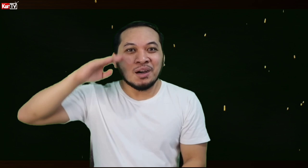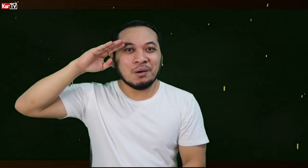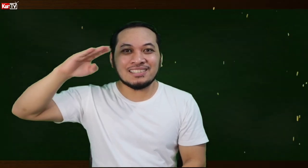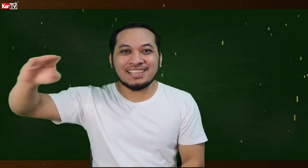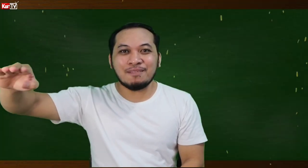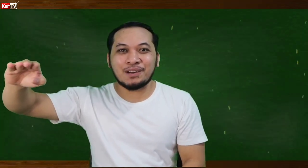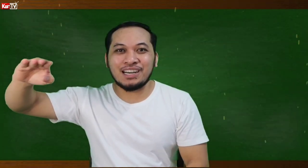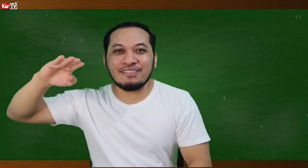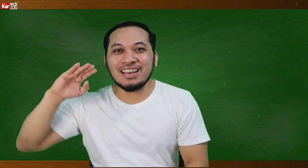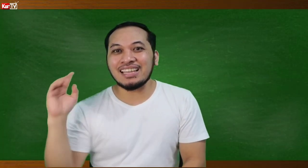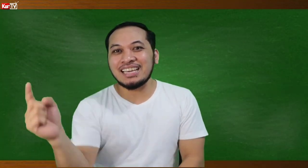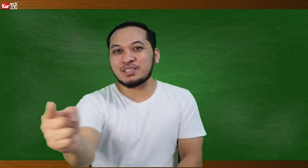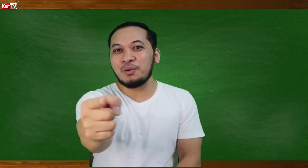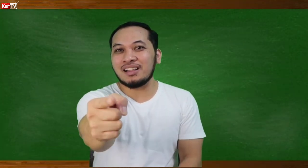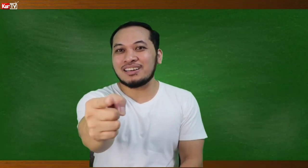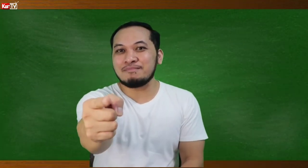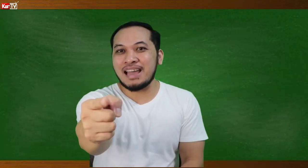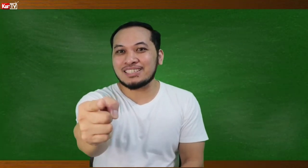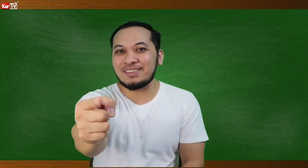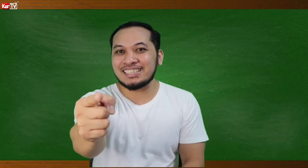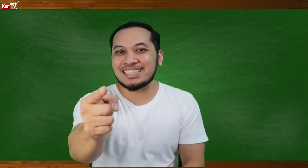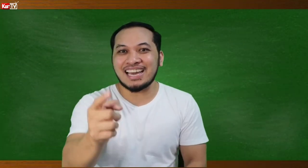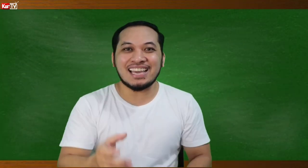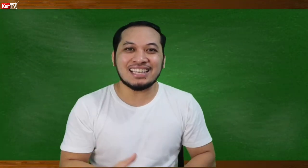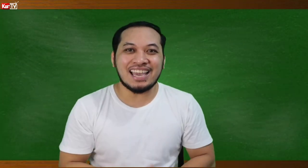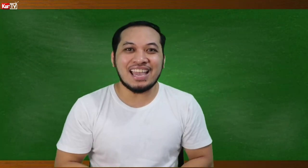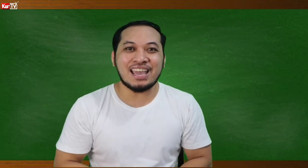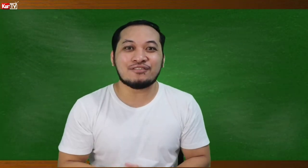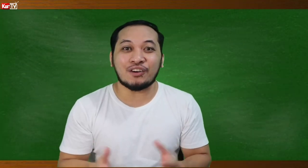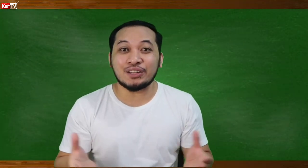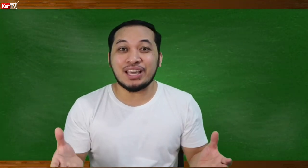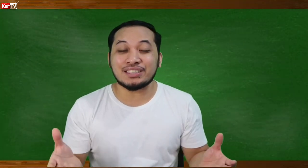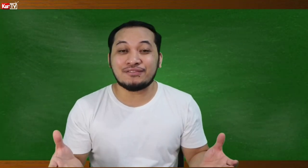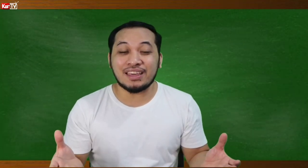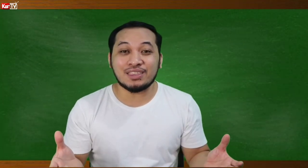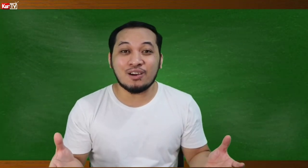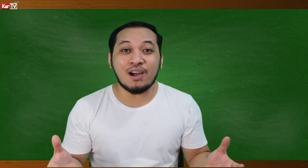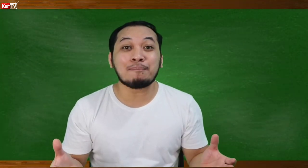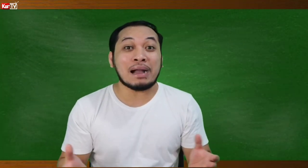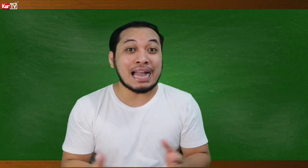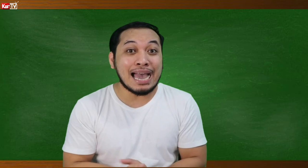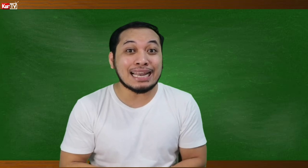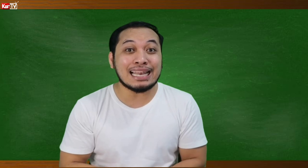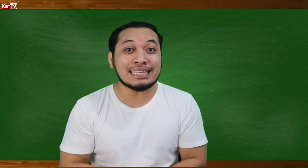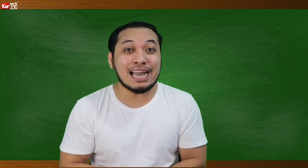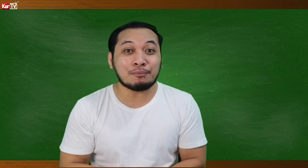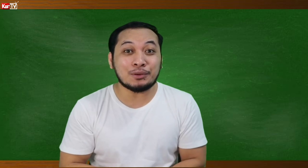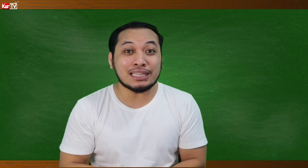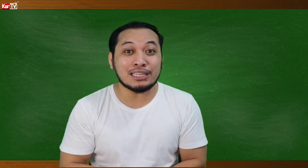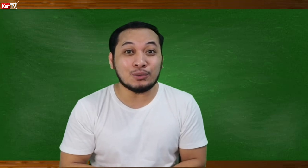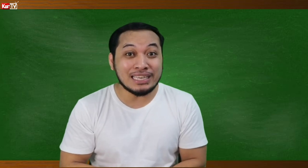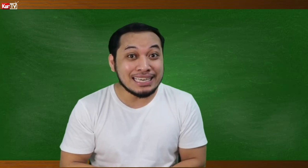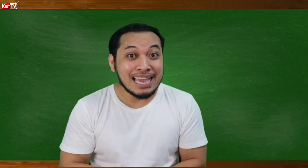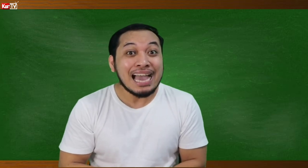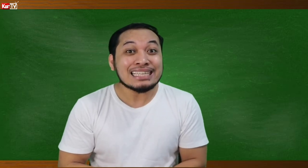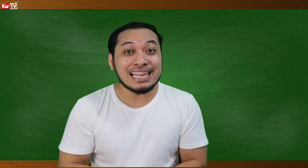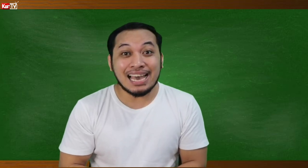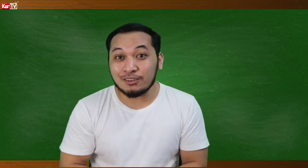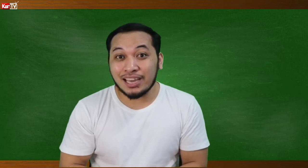What's up, Curvy Binadix! Welcome back to my channel! And for today's video, ang pag-aaralan nga po natin uli sa araw na